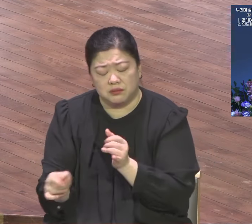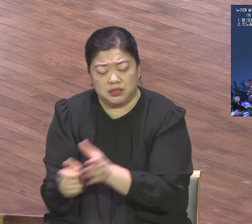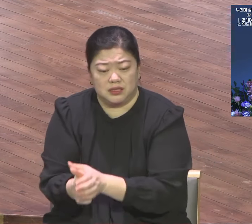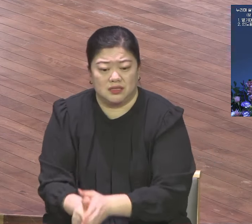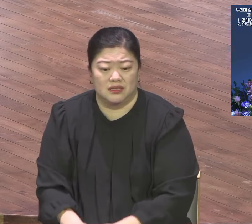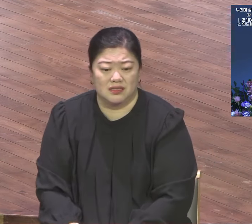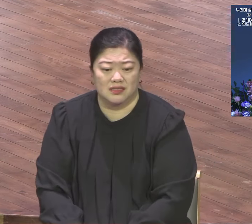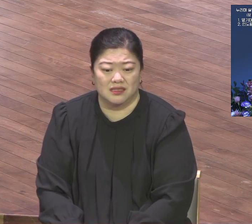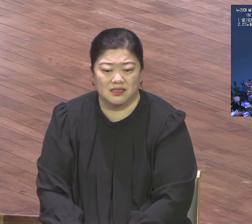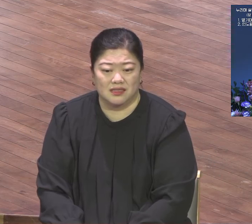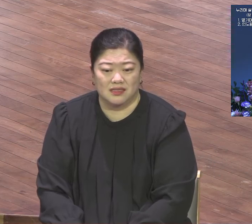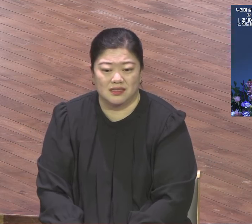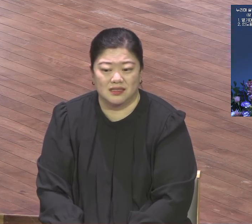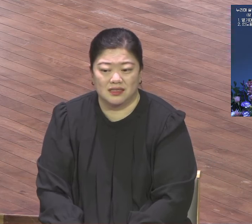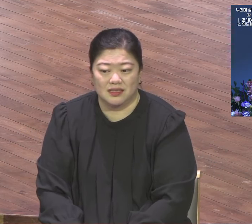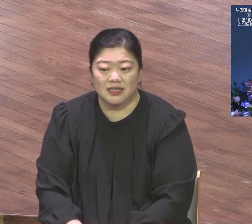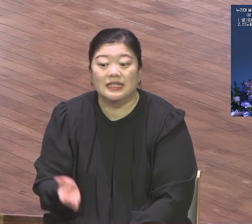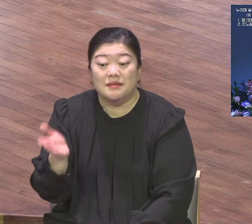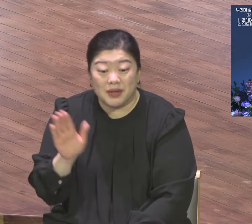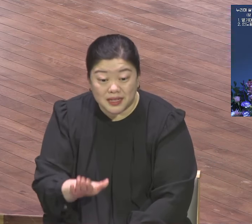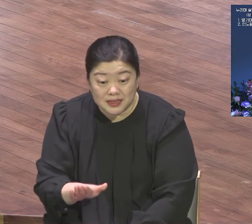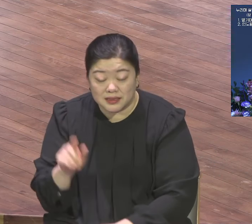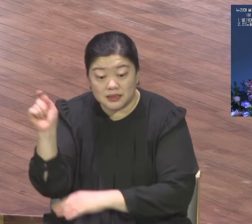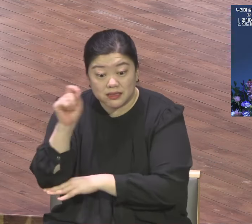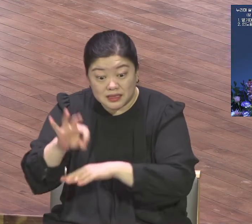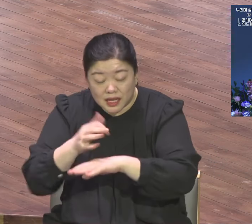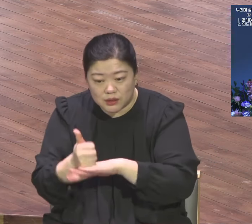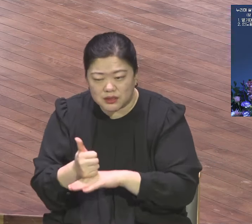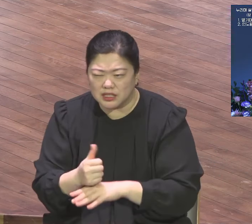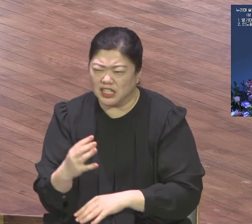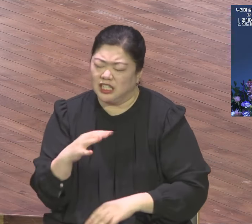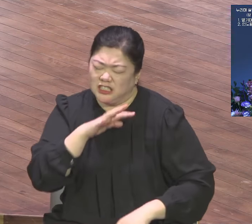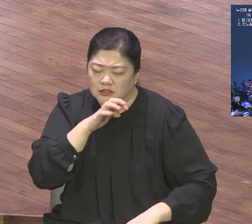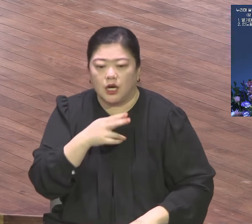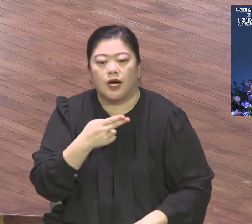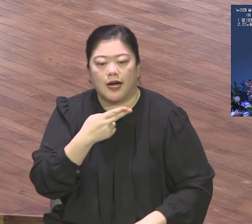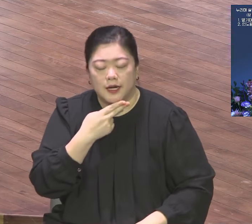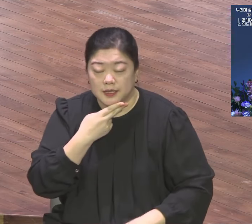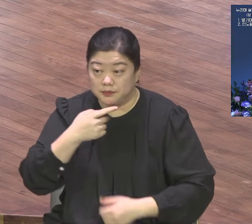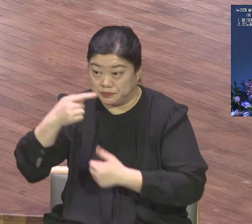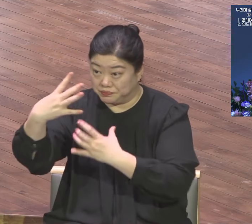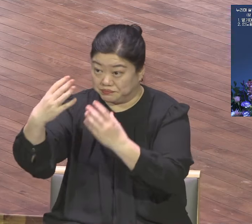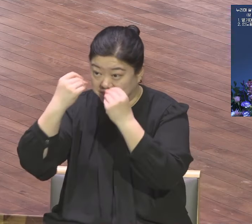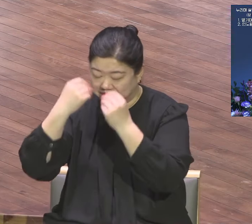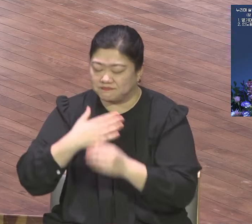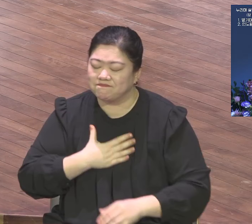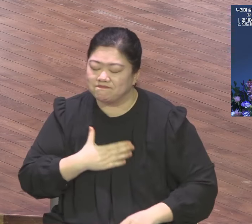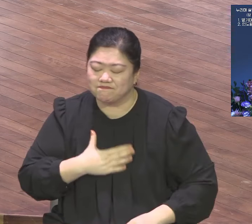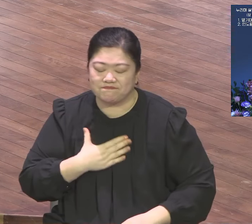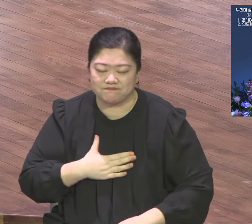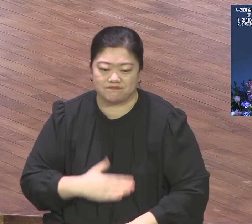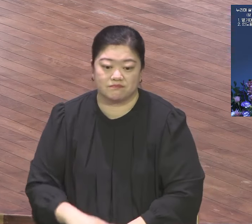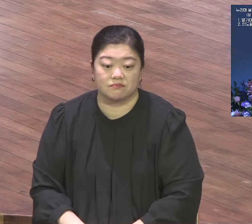모태로 신앙생활도 교회 갈등해 본 적이 없어요. 단 한 번도. 제가 섬겼던 목사님은요.